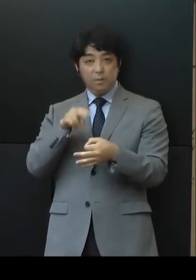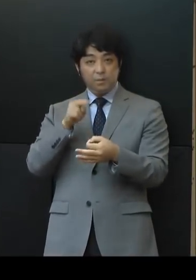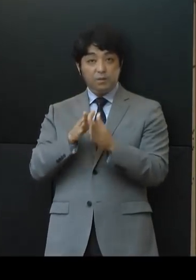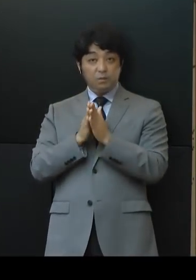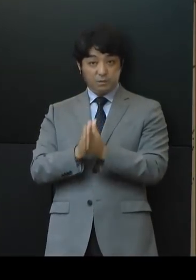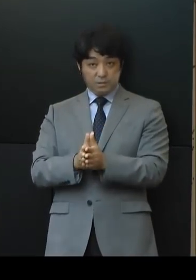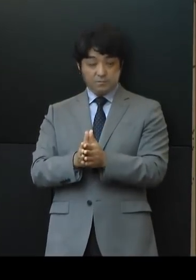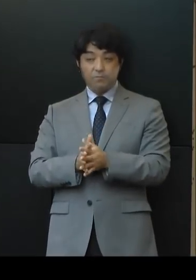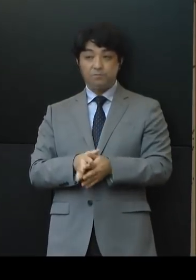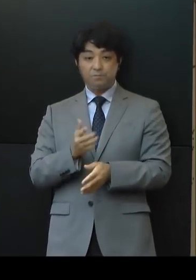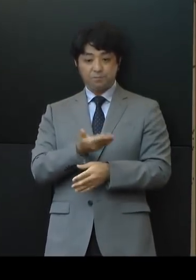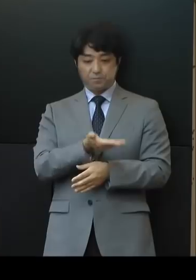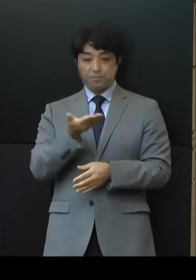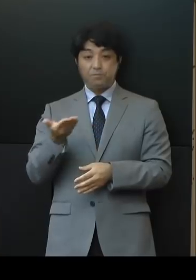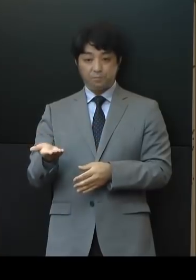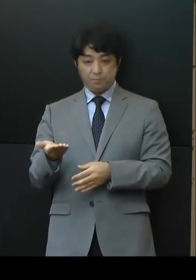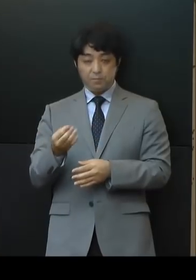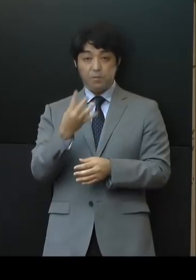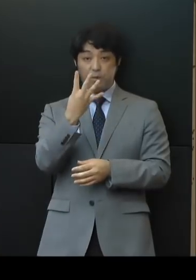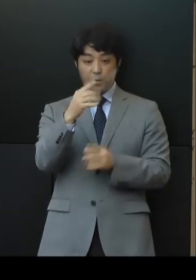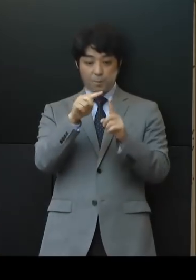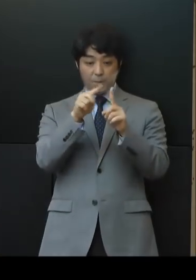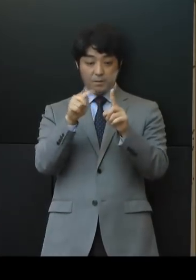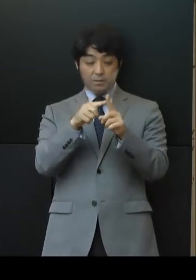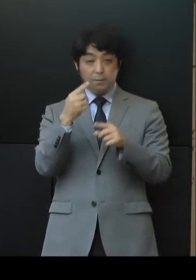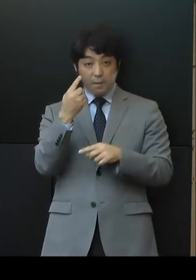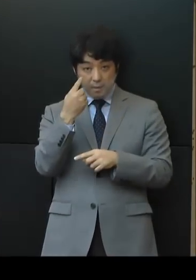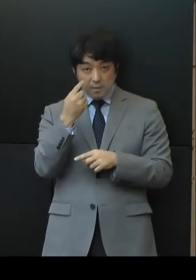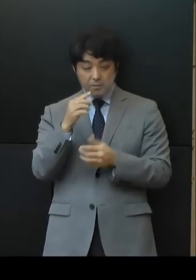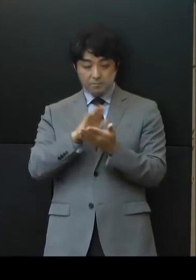ページを開いていただいて、4ページを開きください。